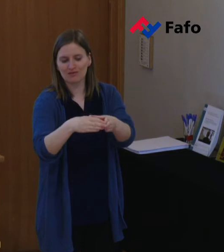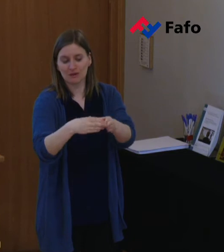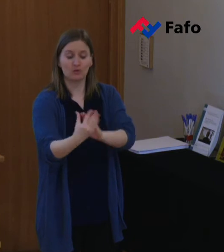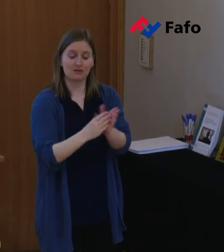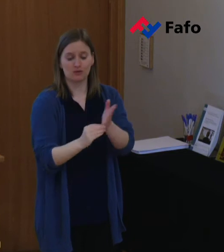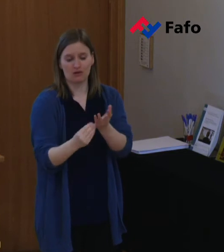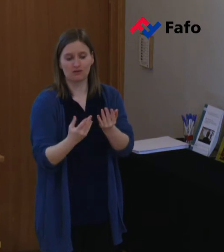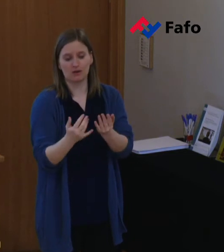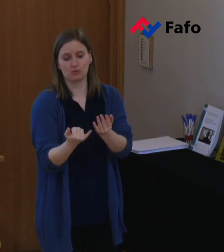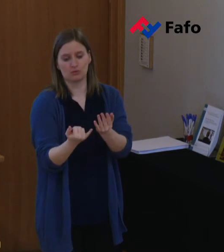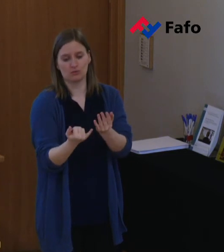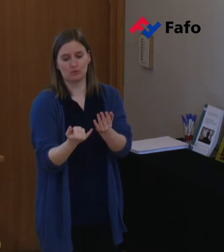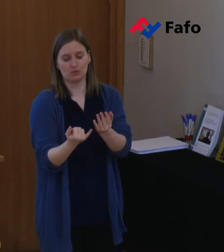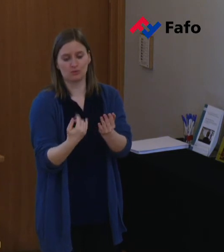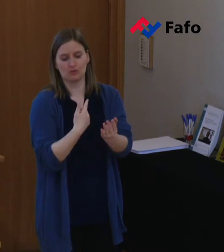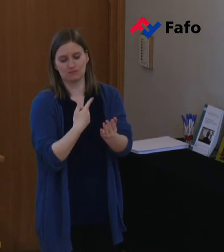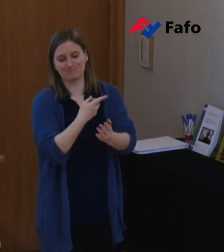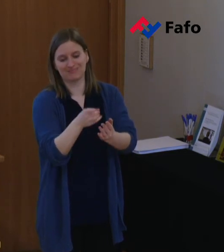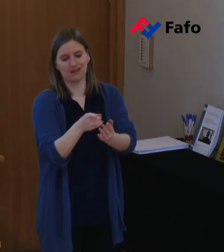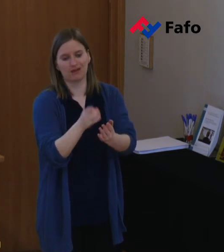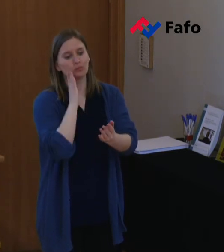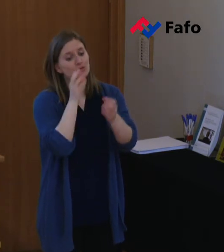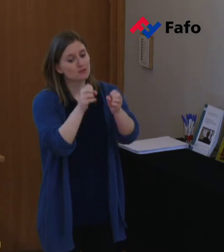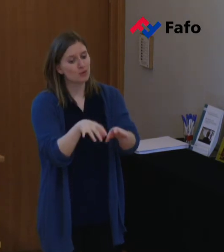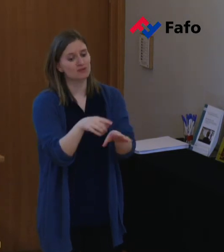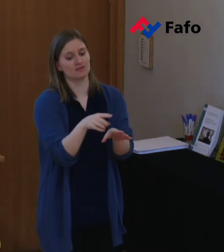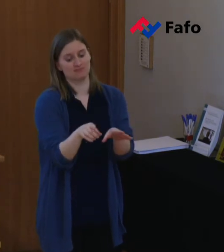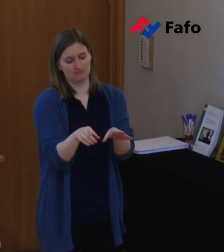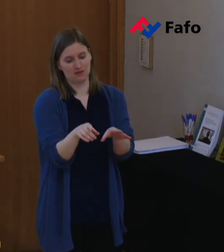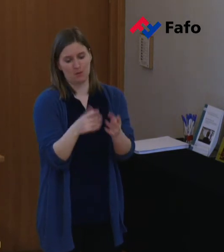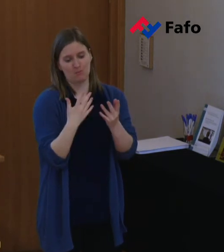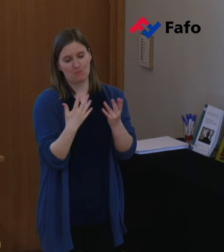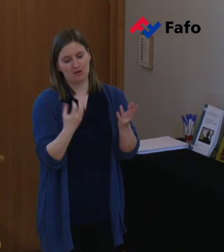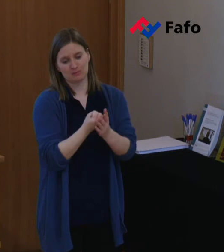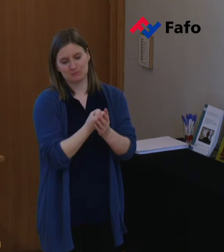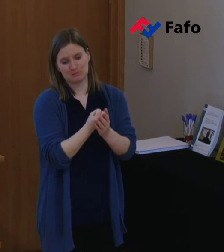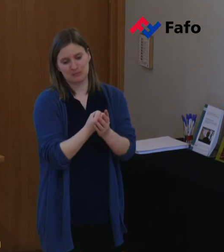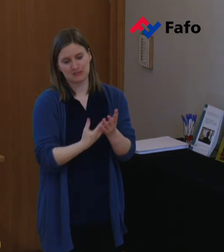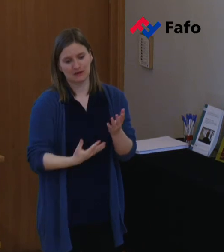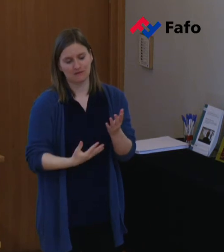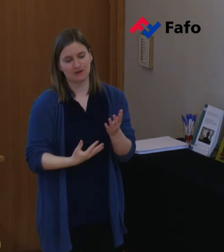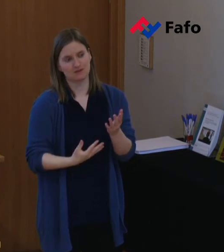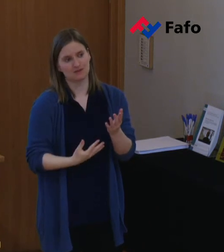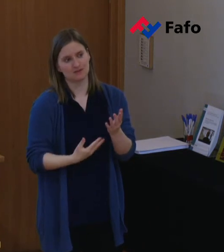at de har vært bostedsløse, og mange beskriver